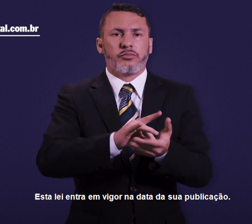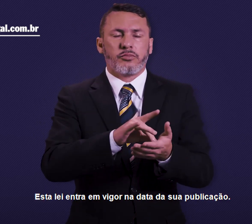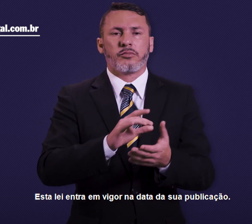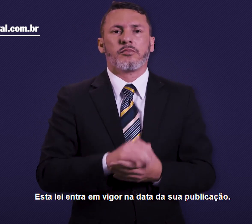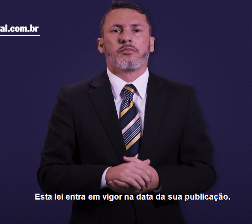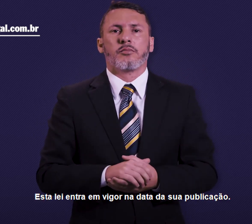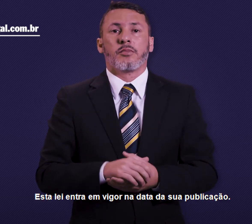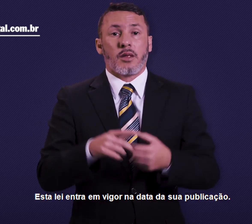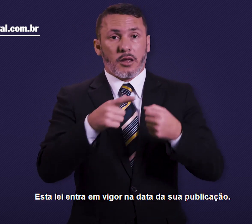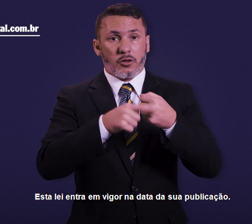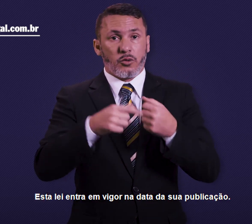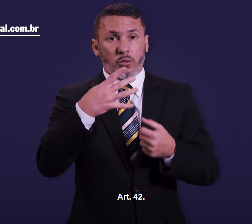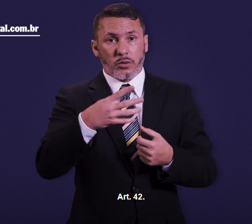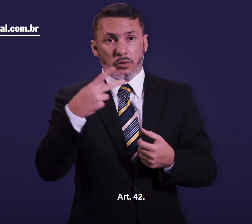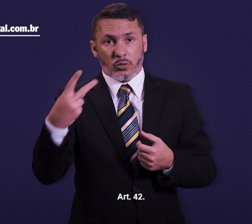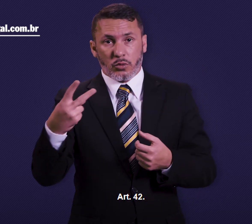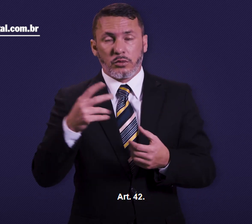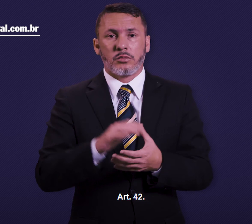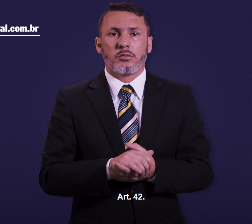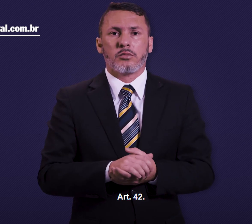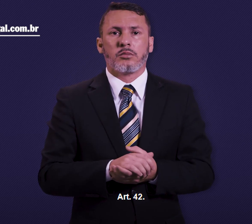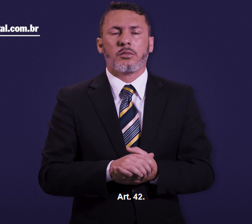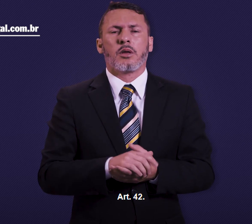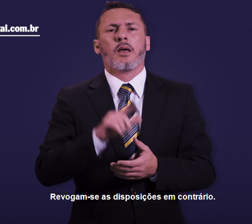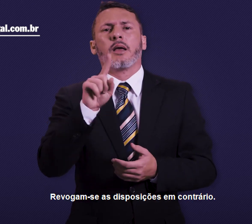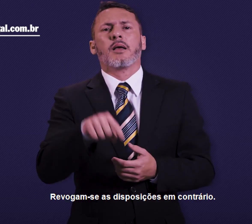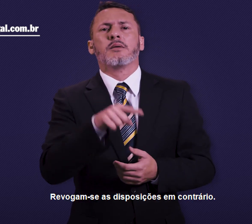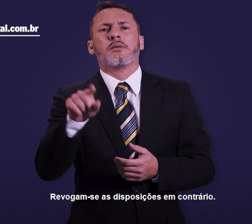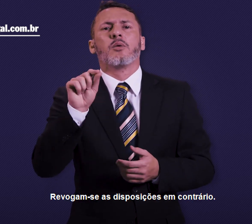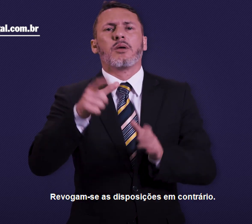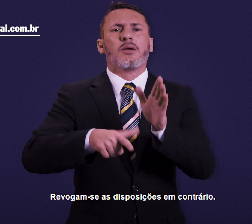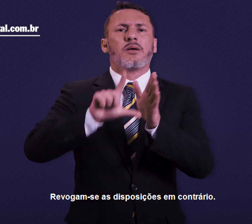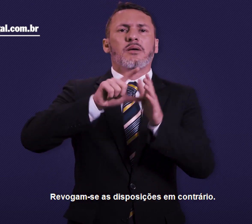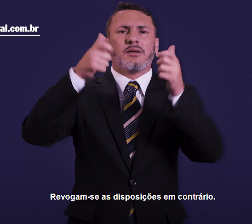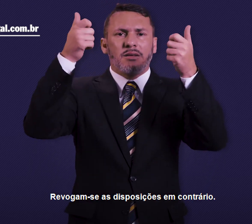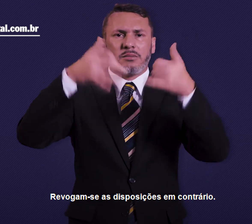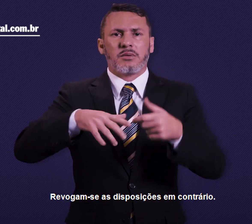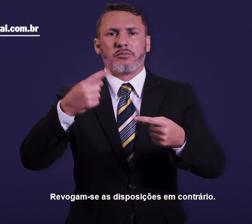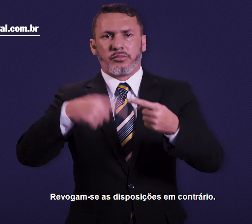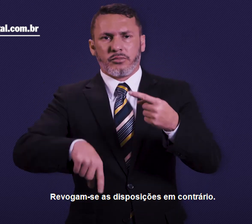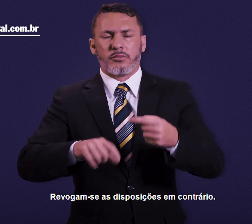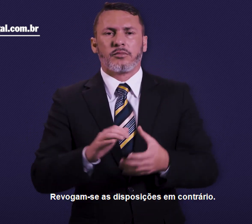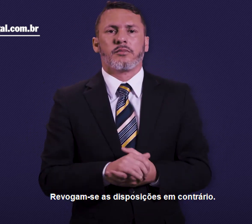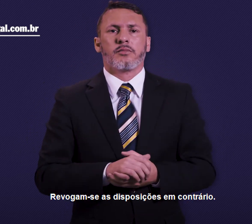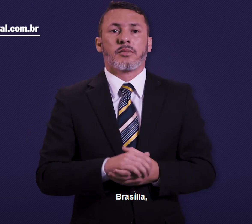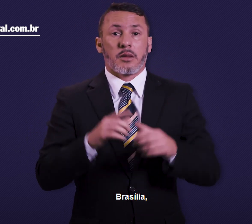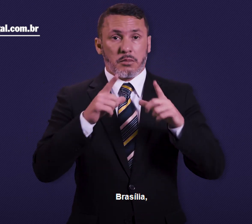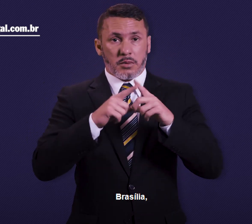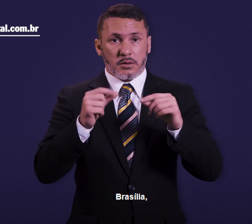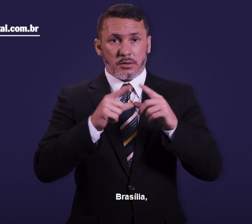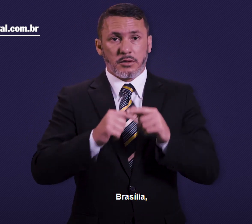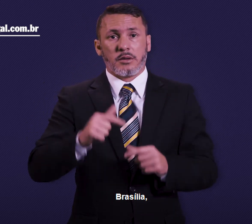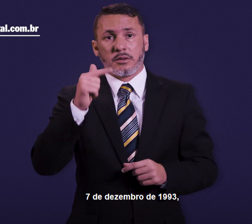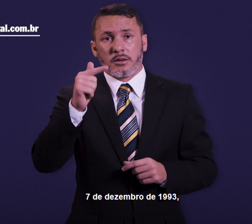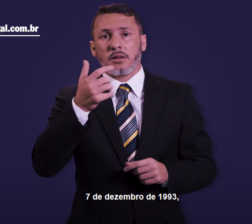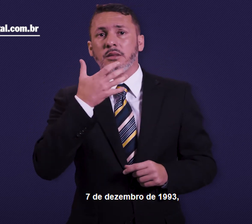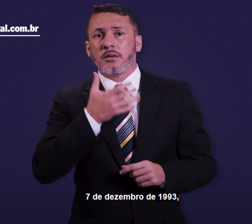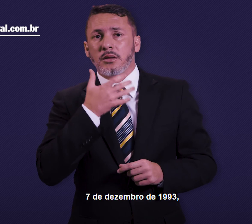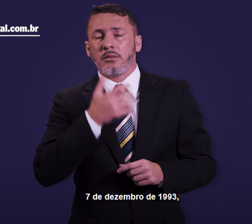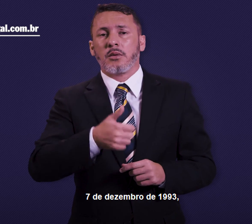de sua publicação. Artigo 42. Revogam-se as disposições em contrário. Brasília, 7 de